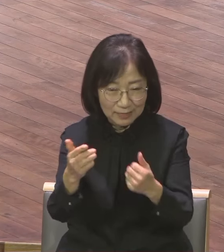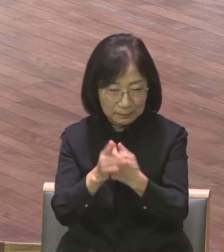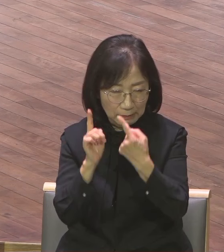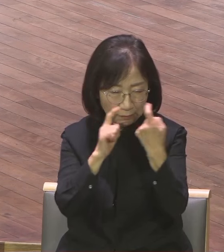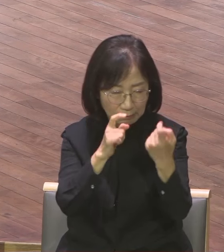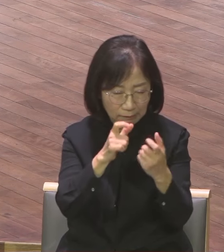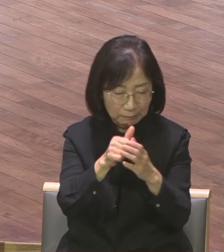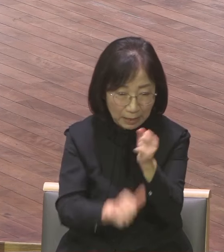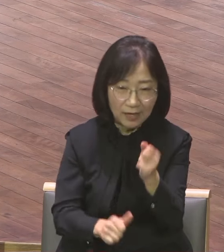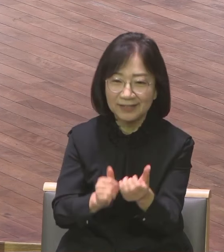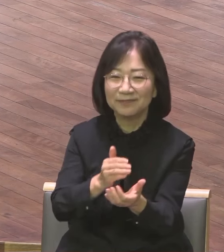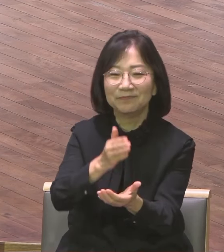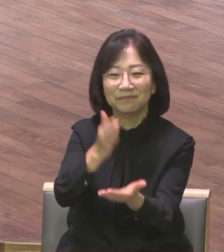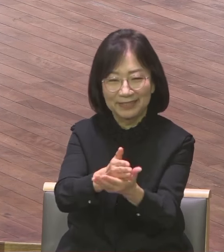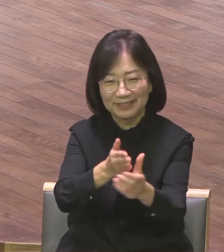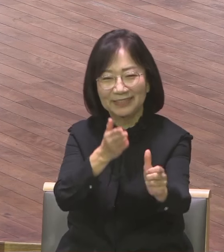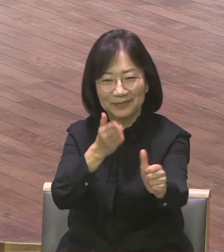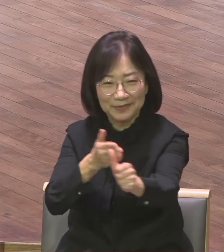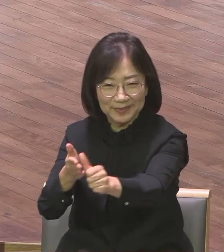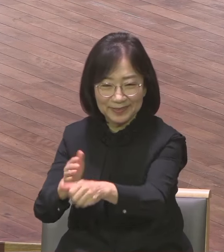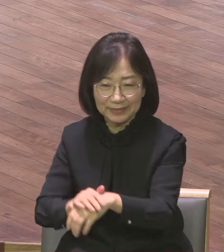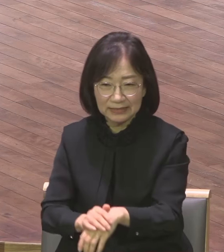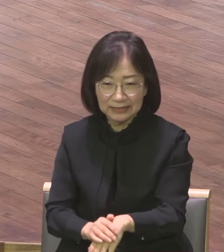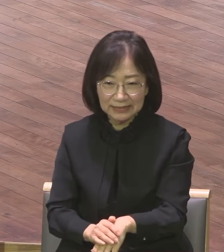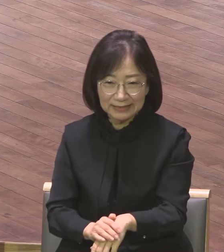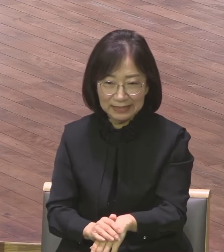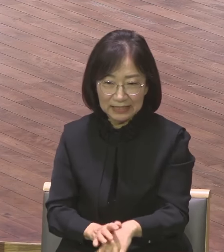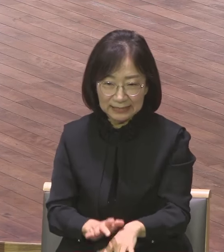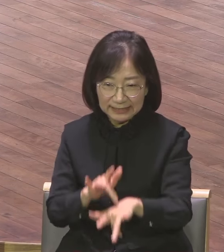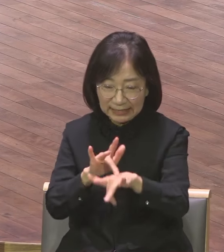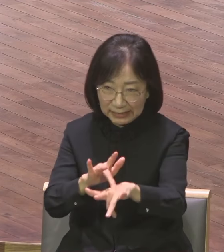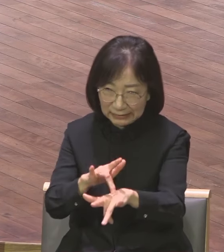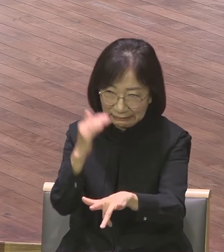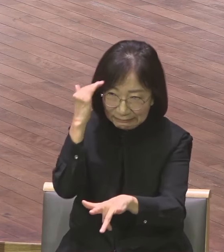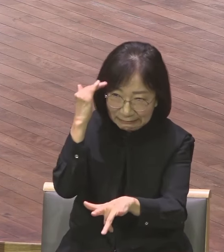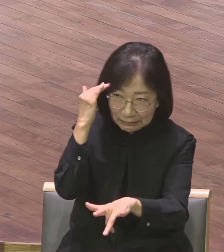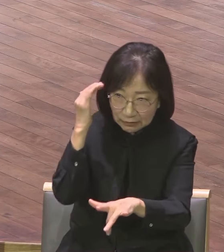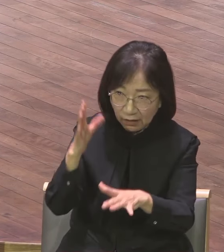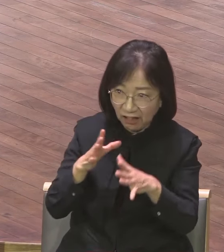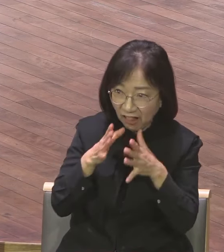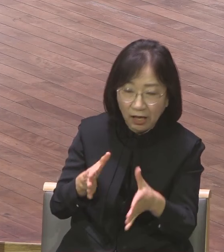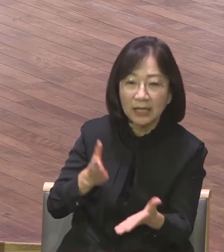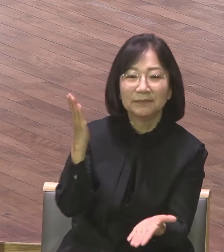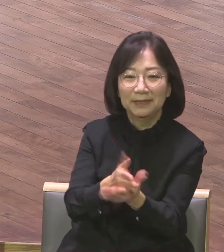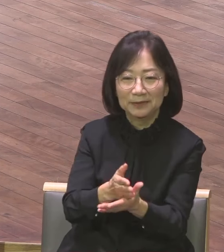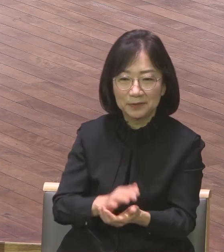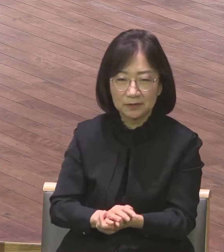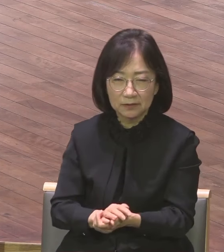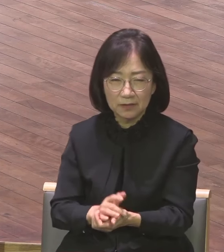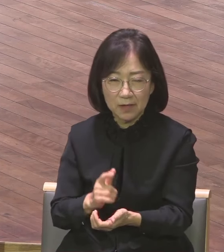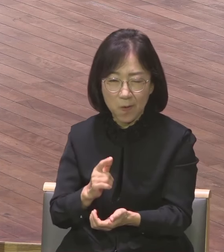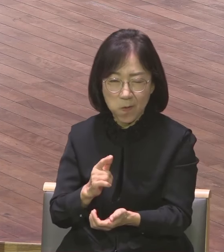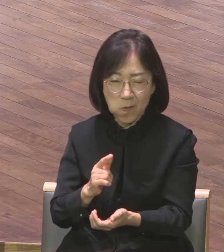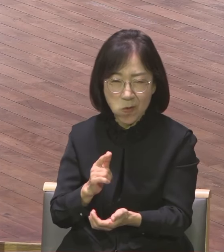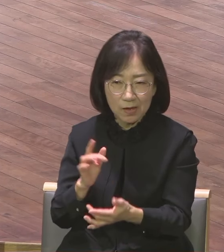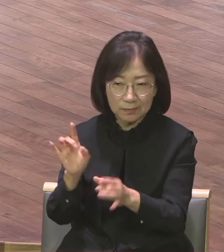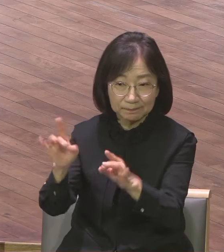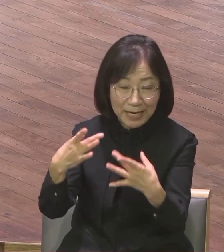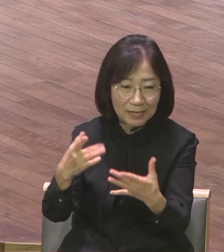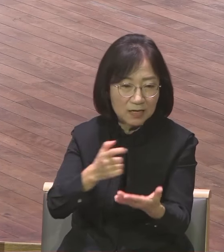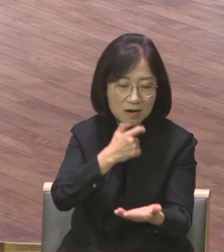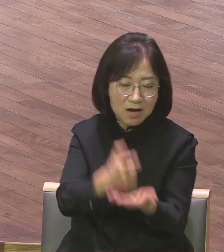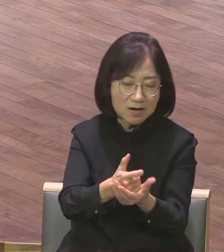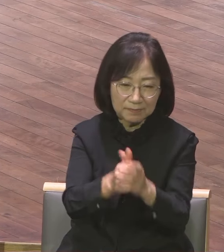바랍니다. 사단이 하는 게 별것도 아니에요. 속이는 것밖에 없어요. 다른 거 하나도 못해요. 속입니다. 속이야. 속인단 말이에요. 오고